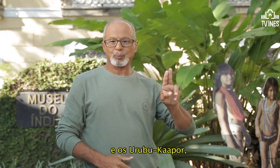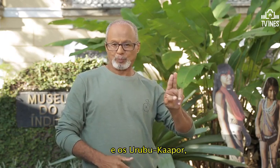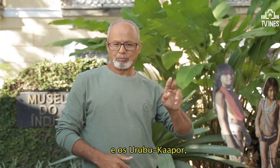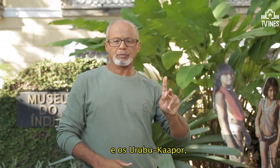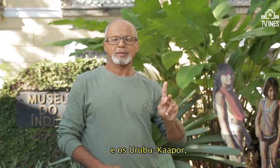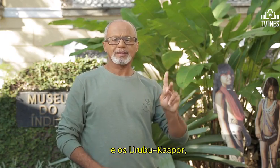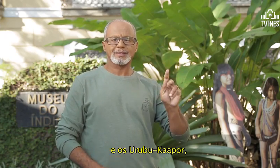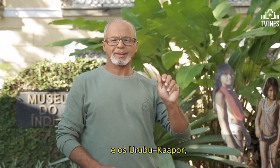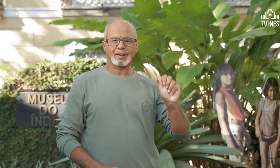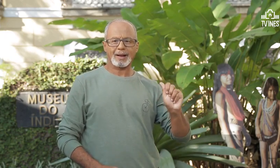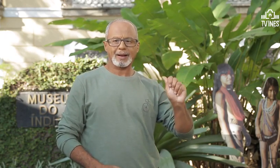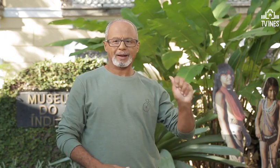Urubu-Caapó,